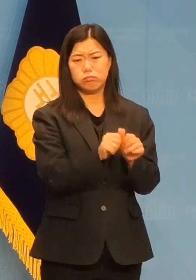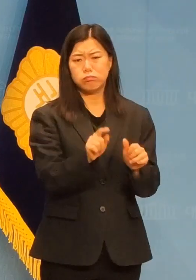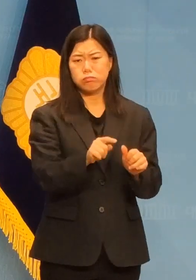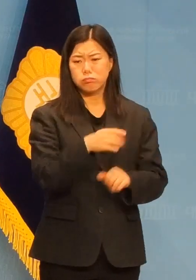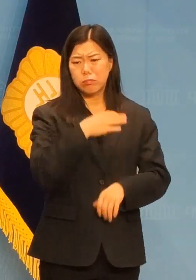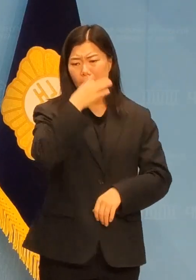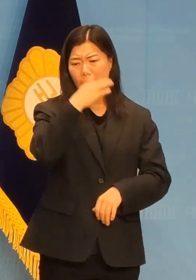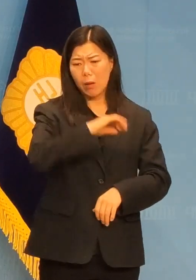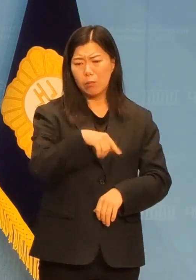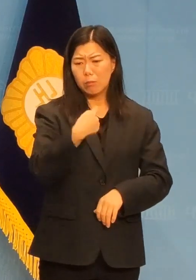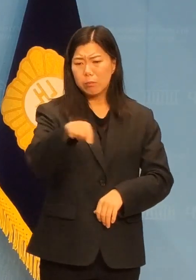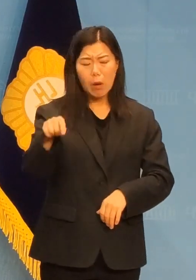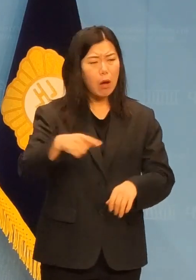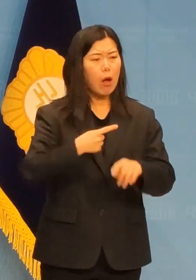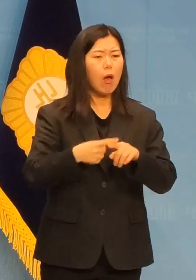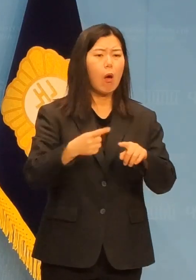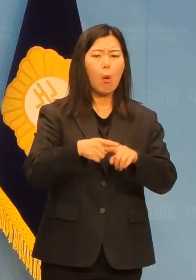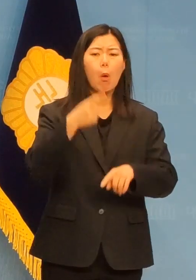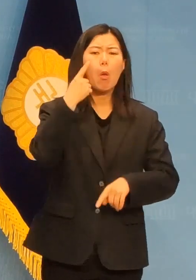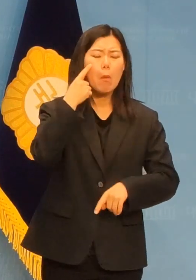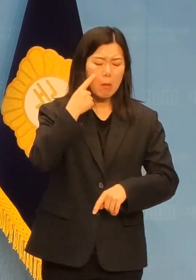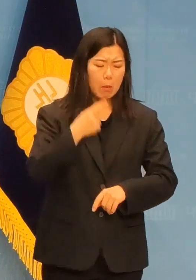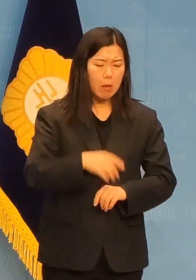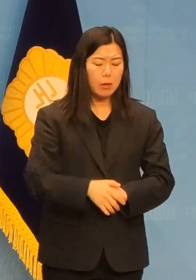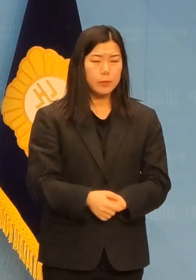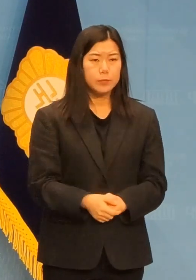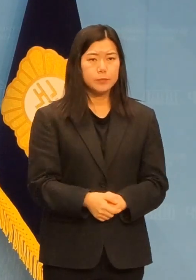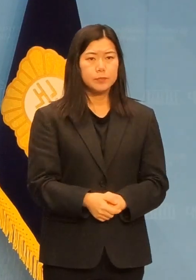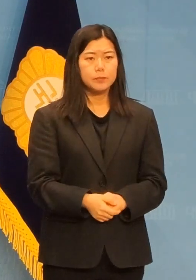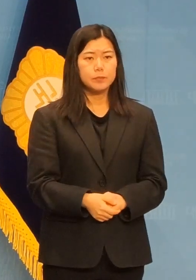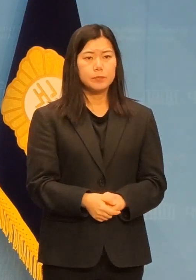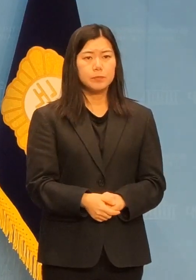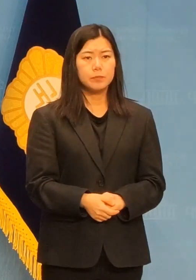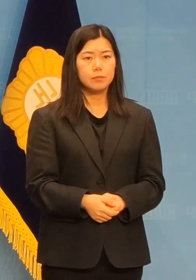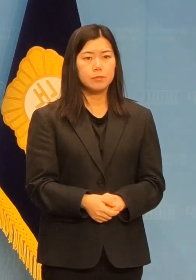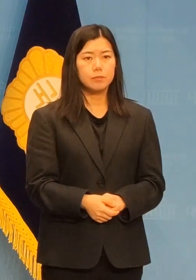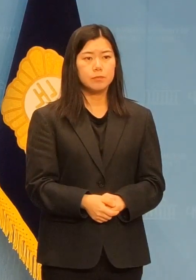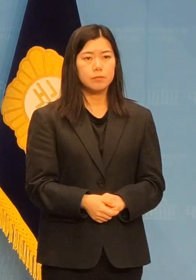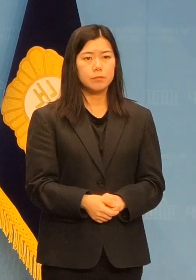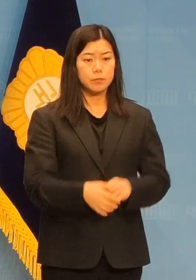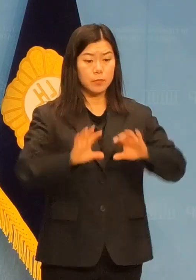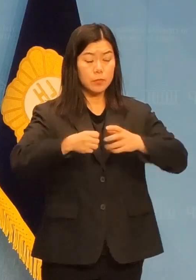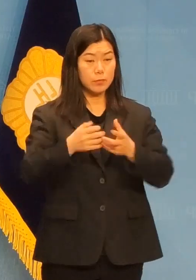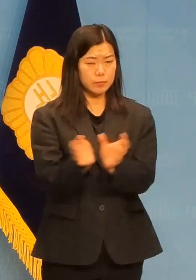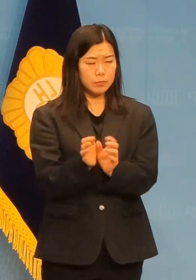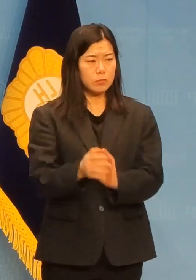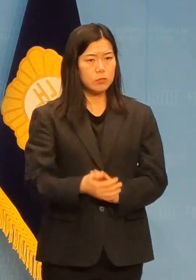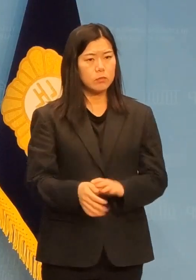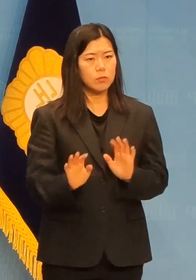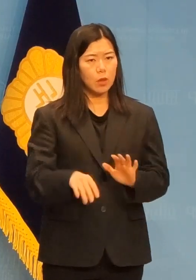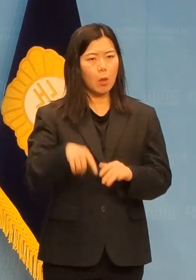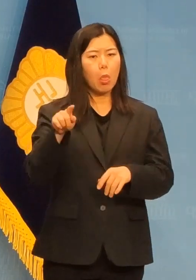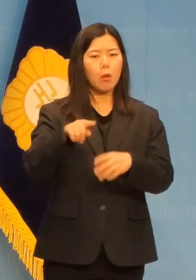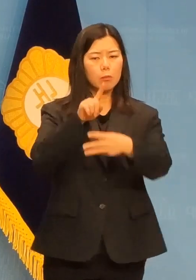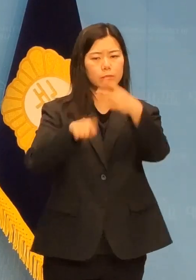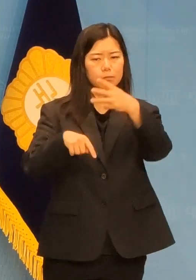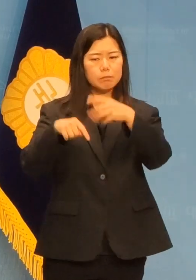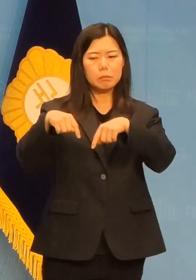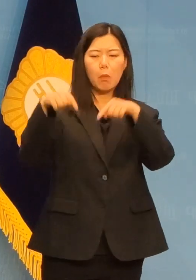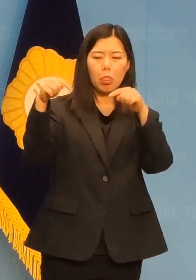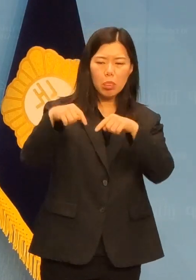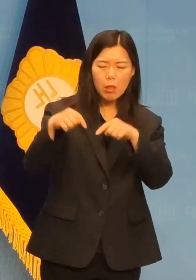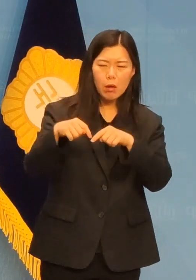득실을 따져볼 줄 아는 지능이라도 있어야 하지 않겠습니까? 국민의힘이 면회도 가고 떠받드는